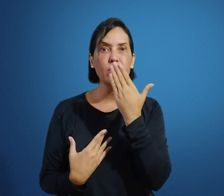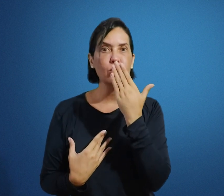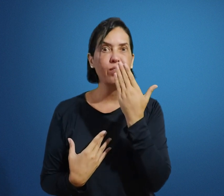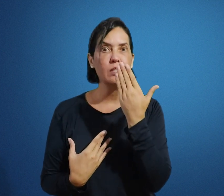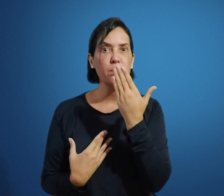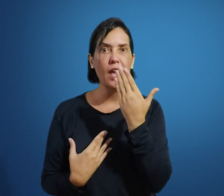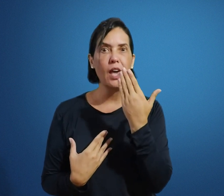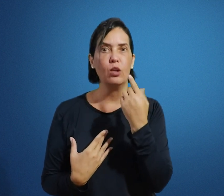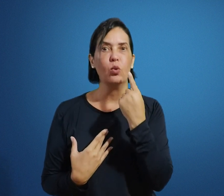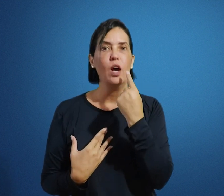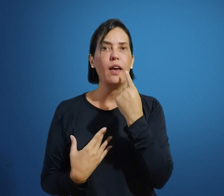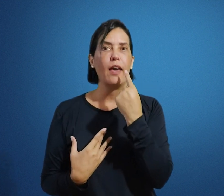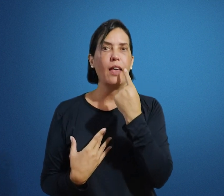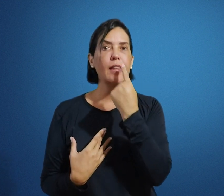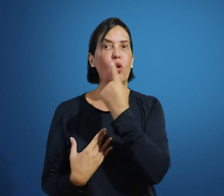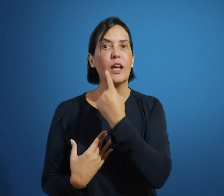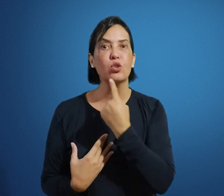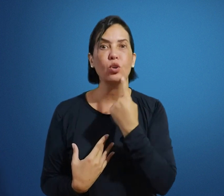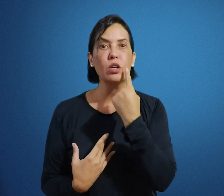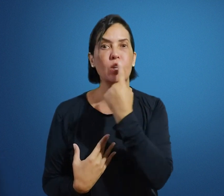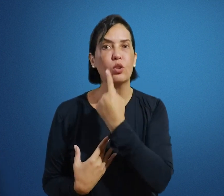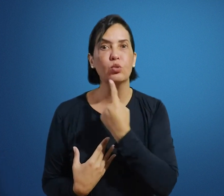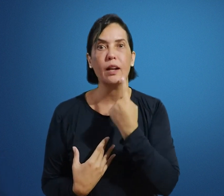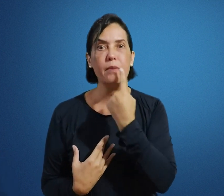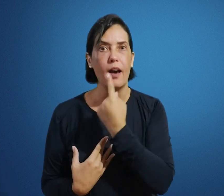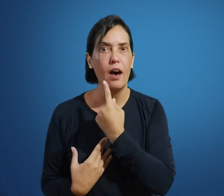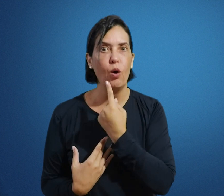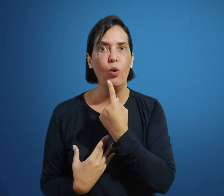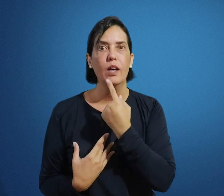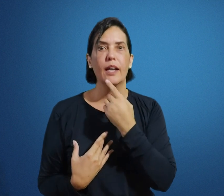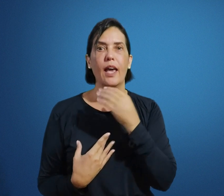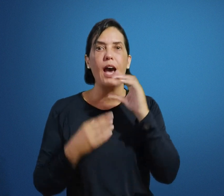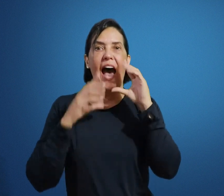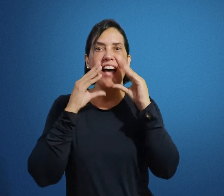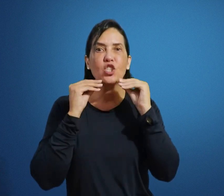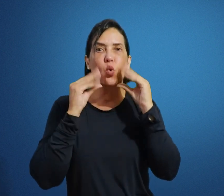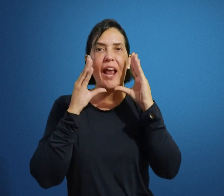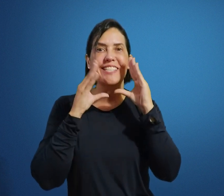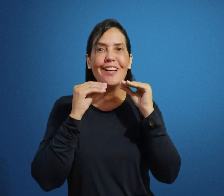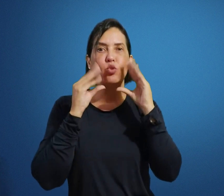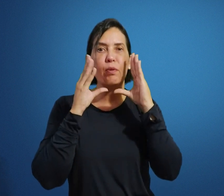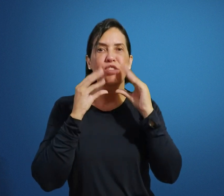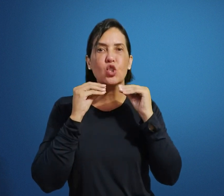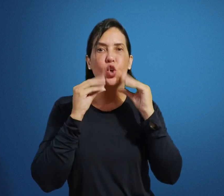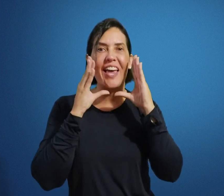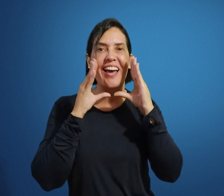reflexos via espelho, decorações de leitura labial, né? A articulação do professor ela